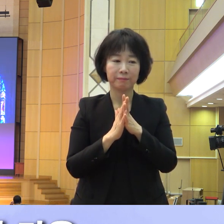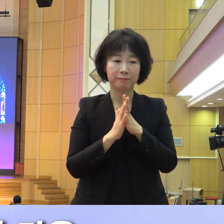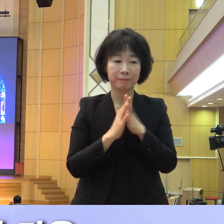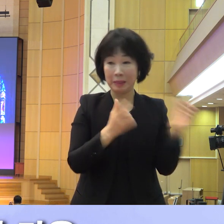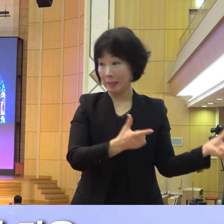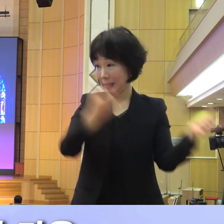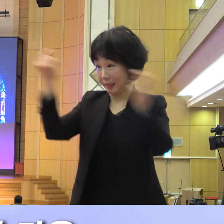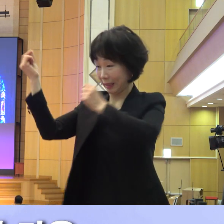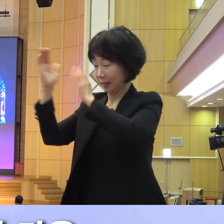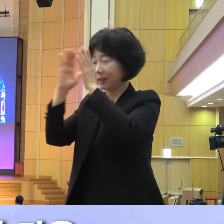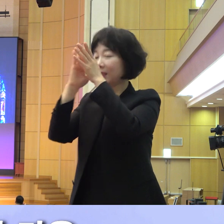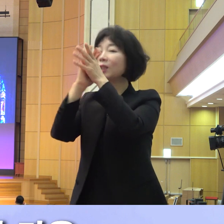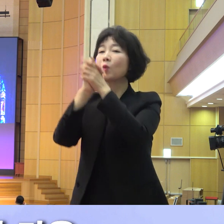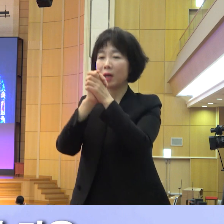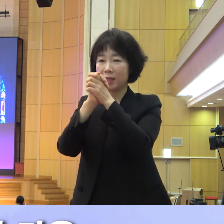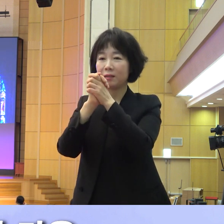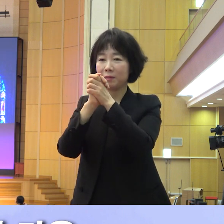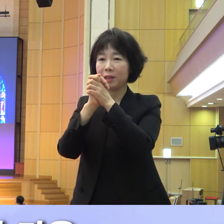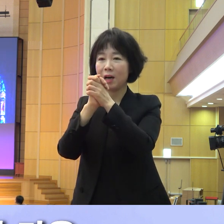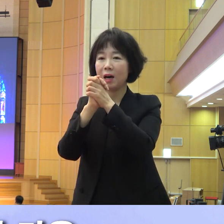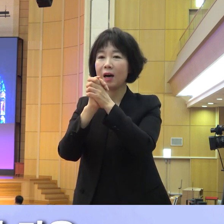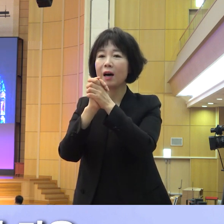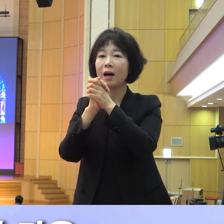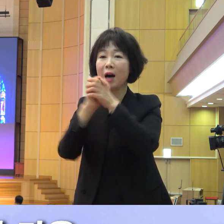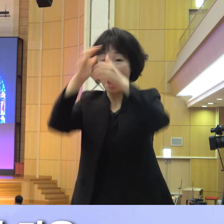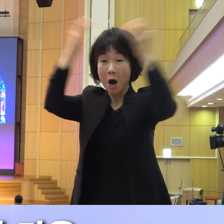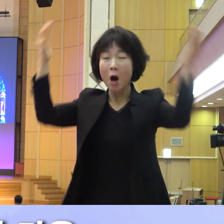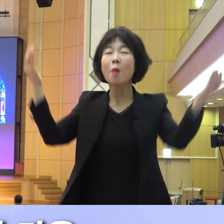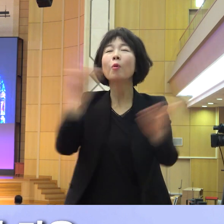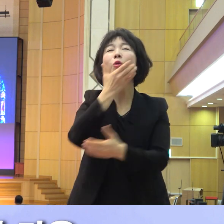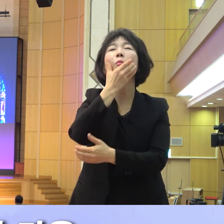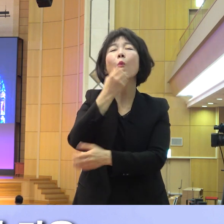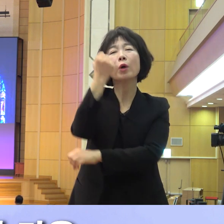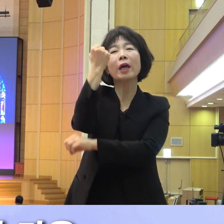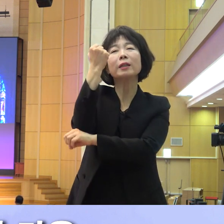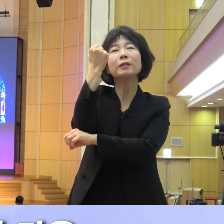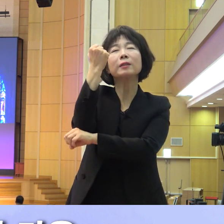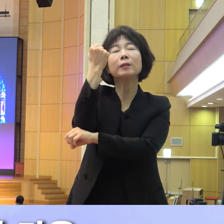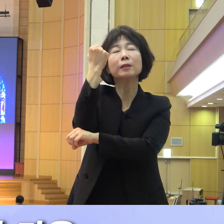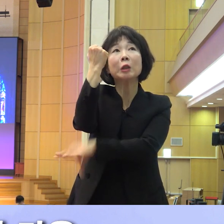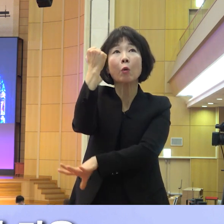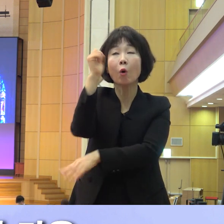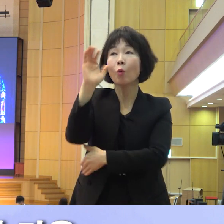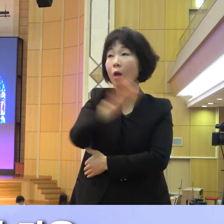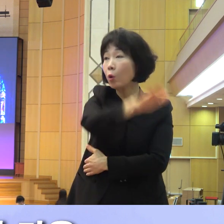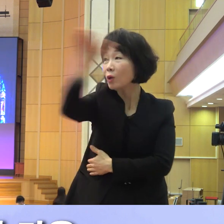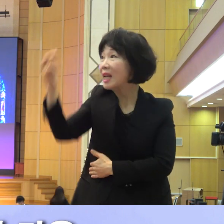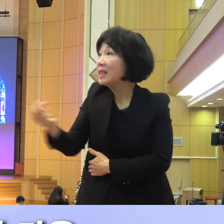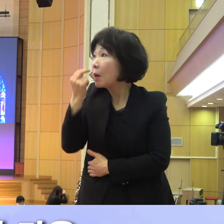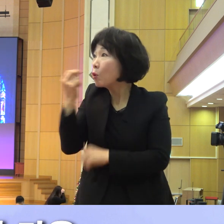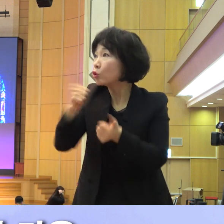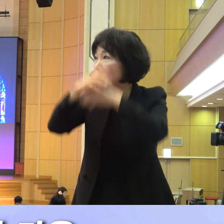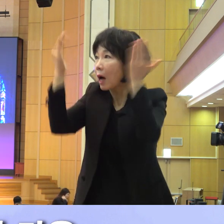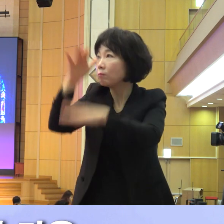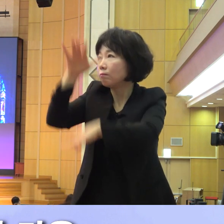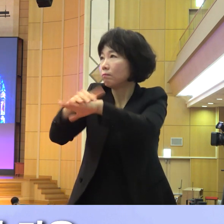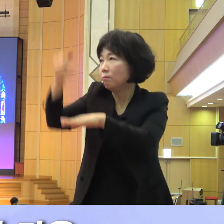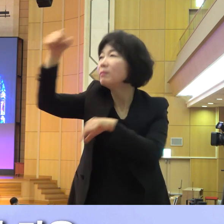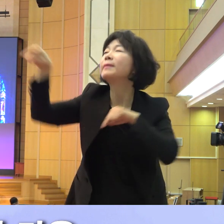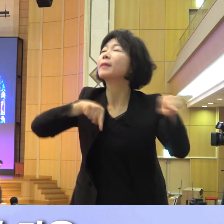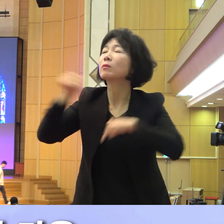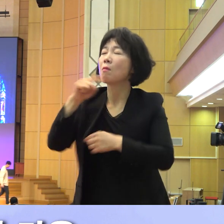다 함께 기도드리겠습니다. 만복의 근원이 되시며 우리들의 생사복을